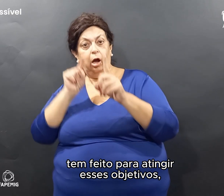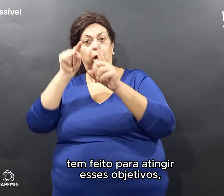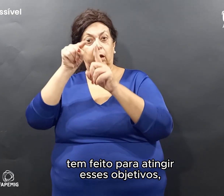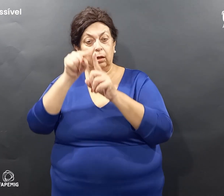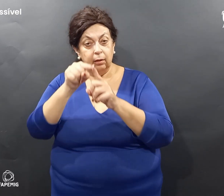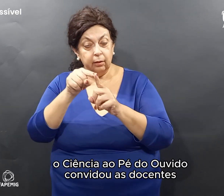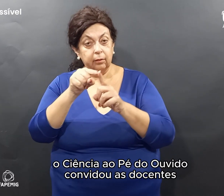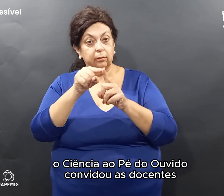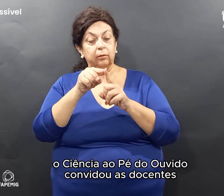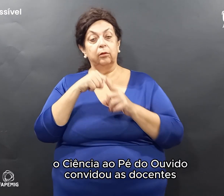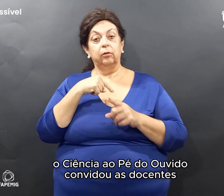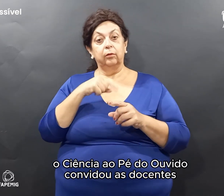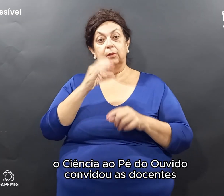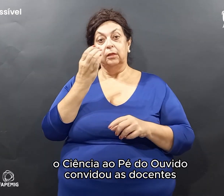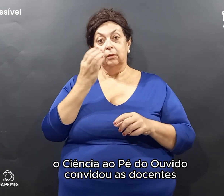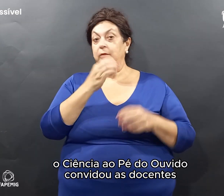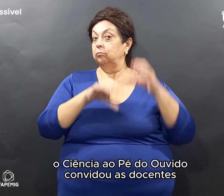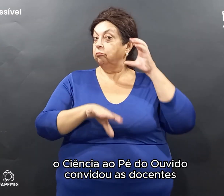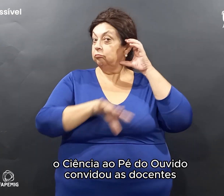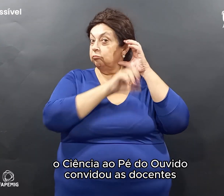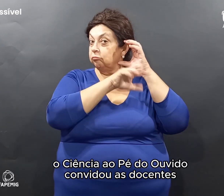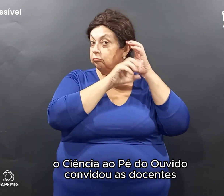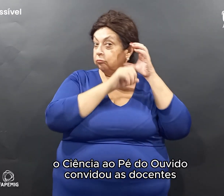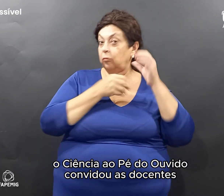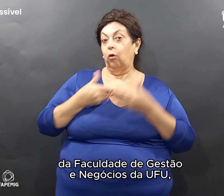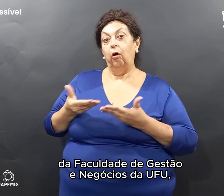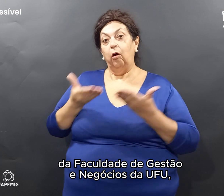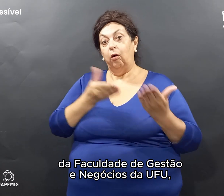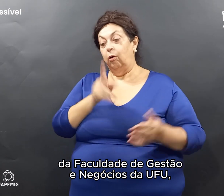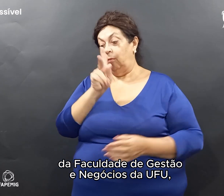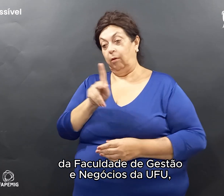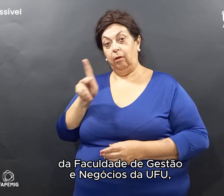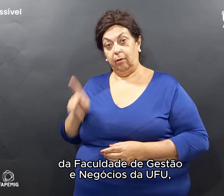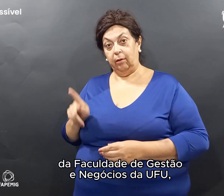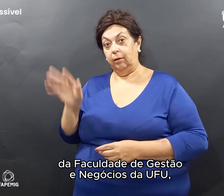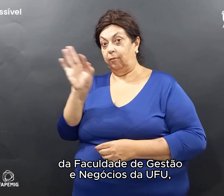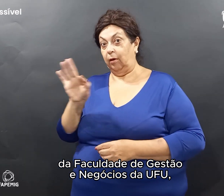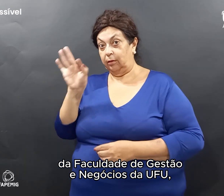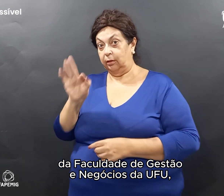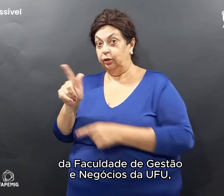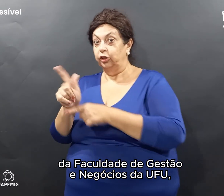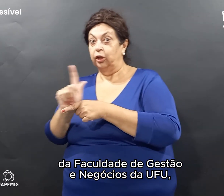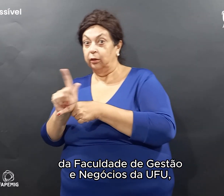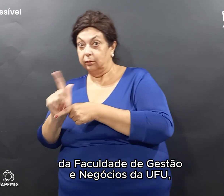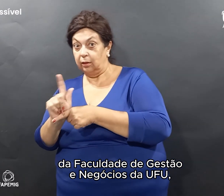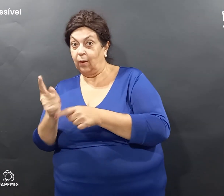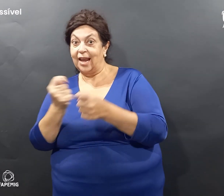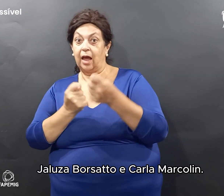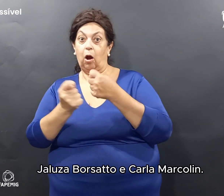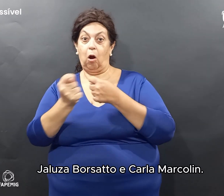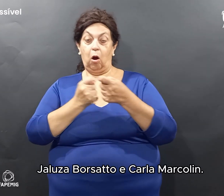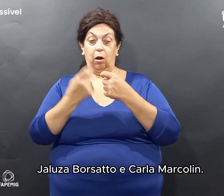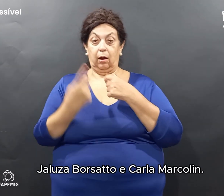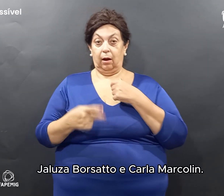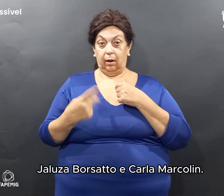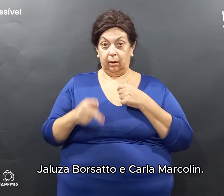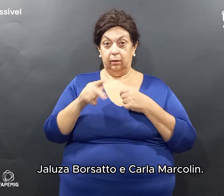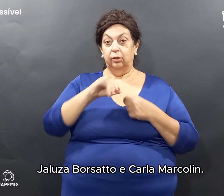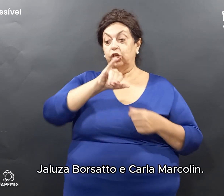objetivos, o Ciência ao Pé do Ouvido convidou as docentes da Faculdade de Gestão e Negócios da UFO, Jalusa Borsato e